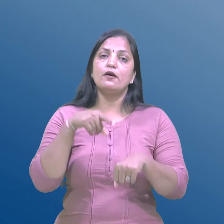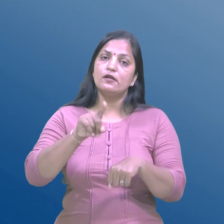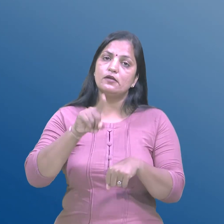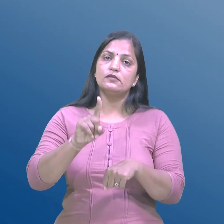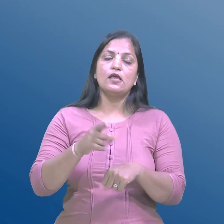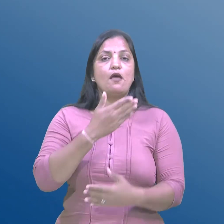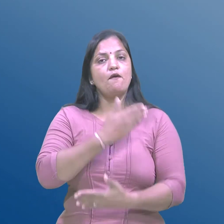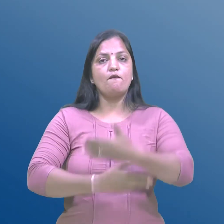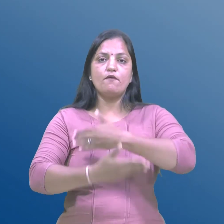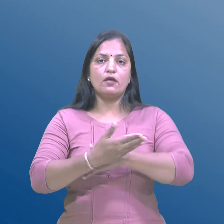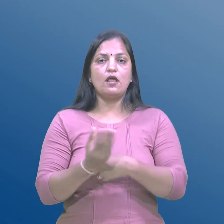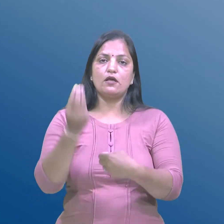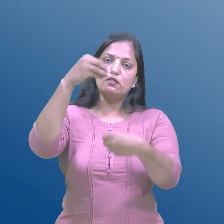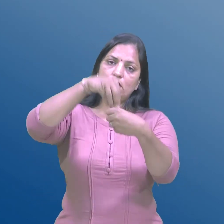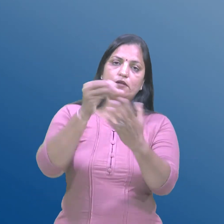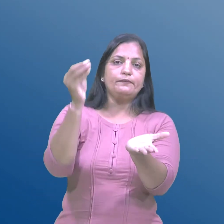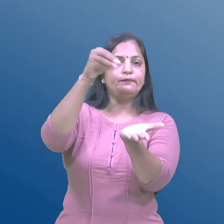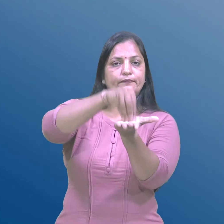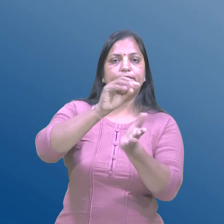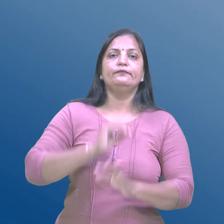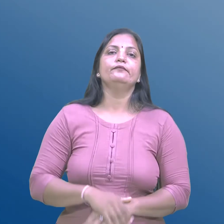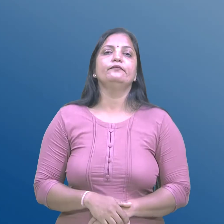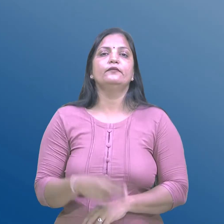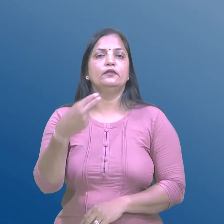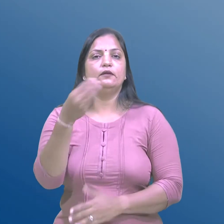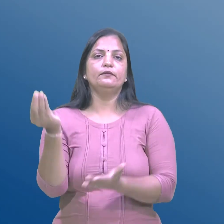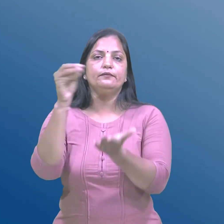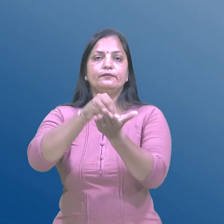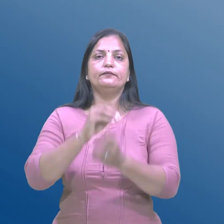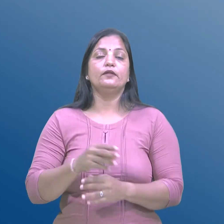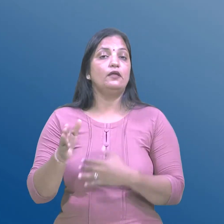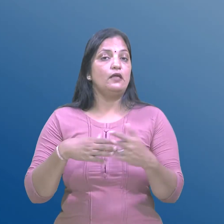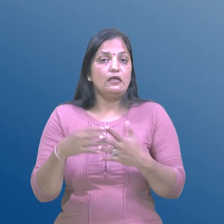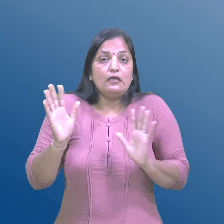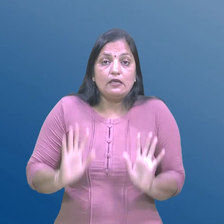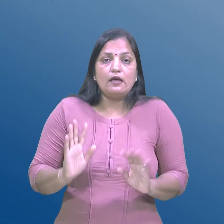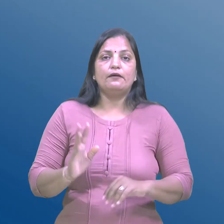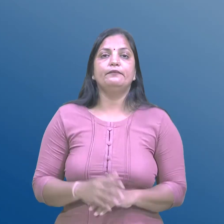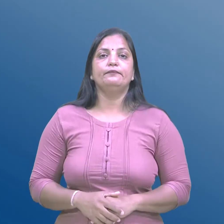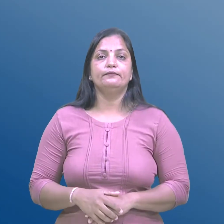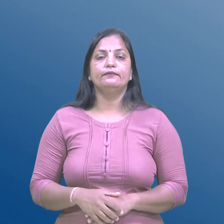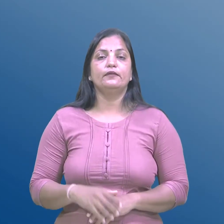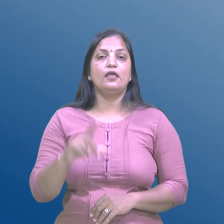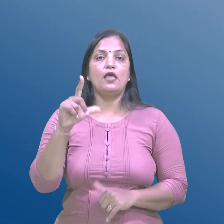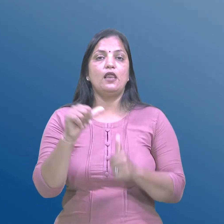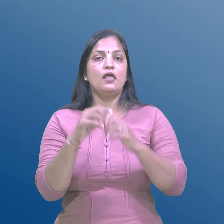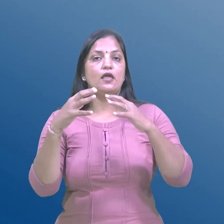વિકલાંગ હોય અથવા તો કલમ 2ના અનુચ્છેદ